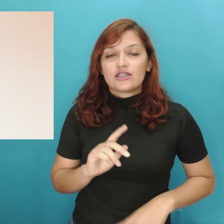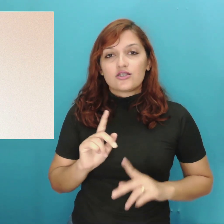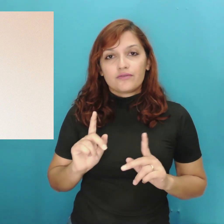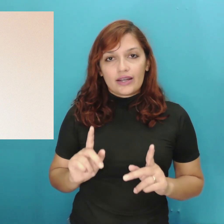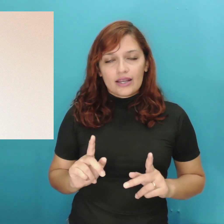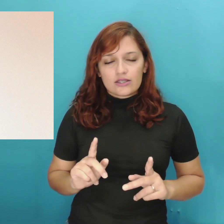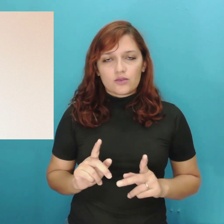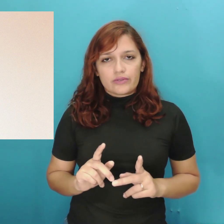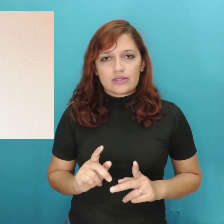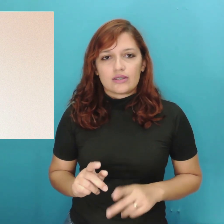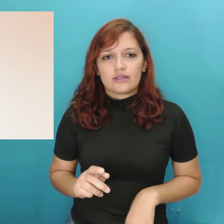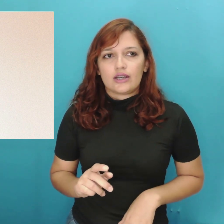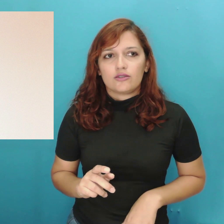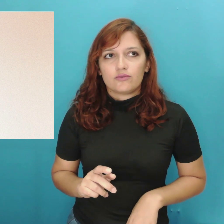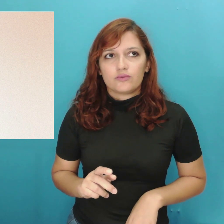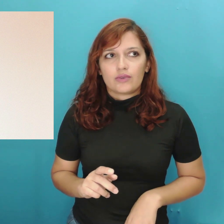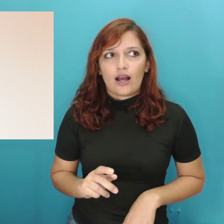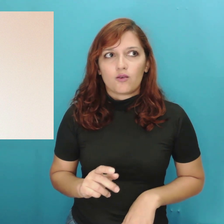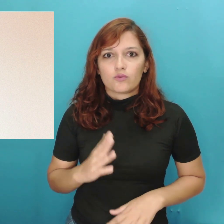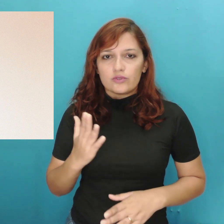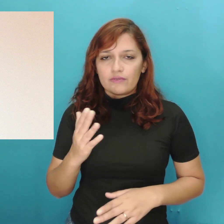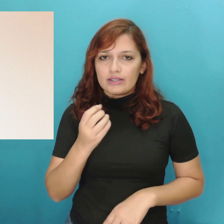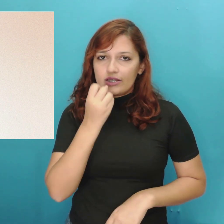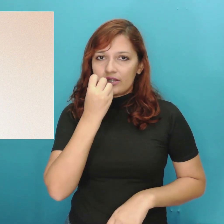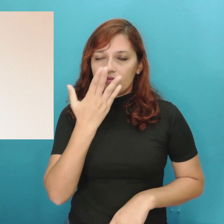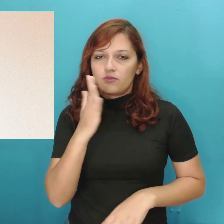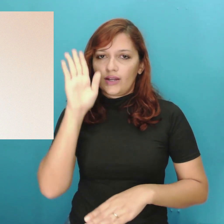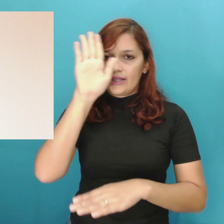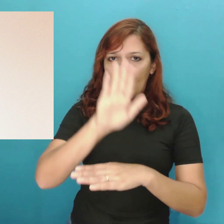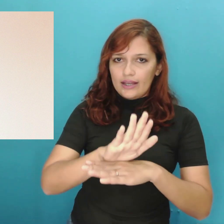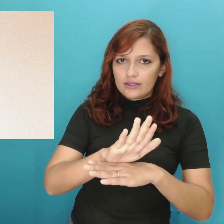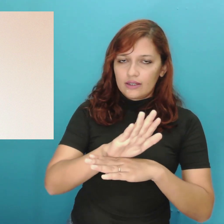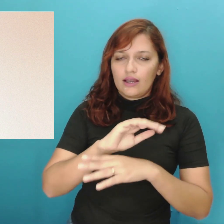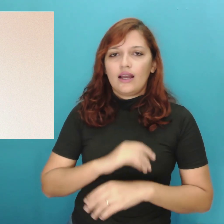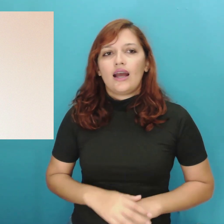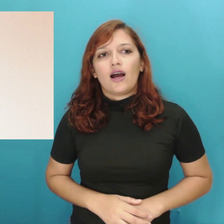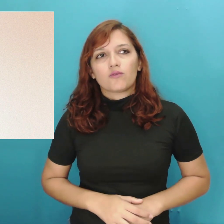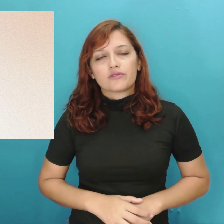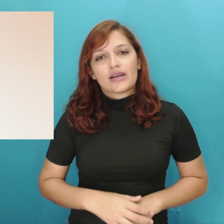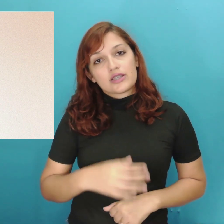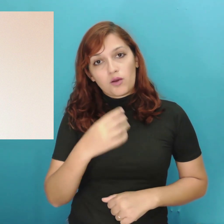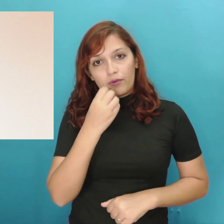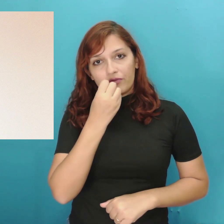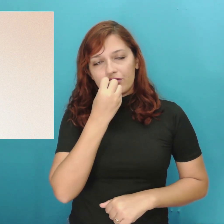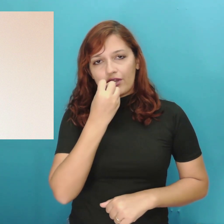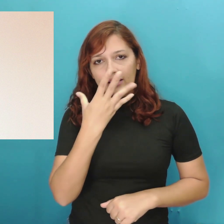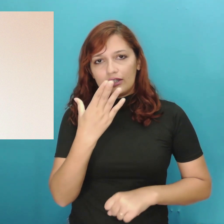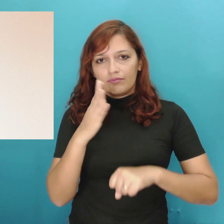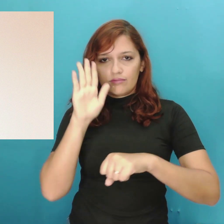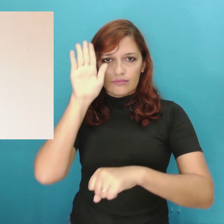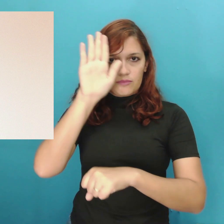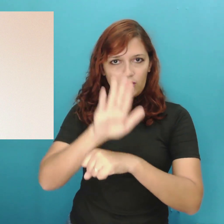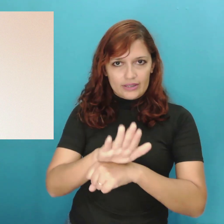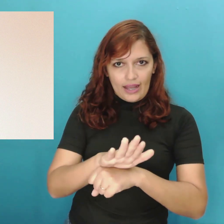Existem variações, então alguns fazem assim, boa tarde, alguns fazem com a mão fechada, boa tarde,